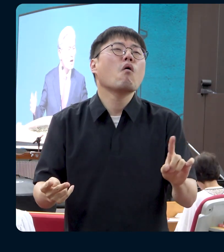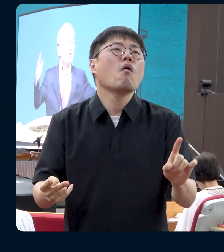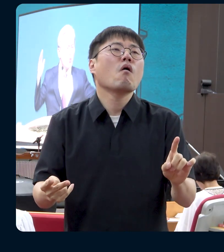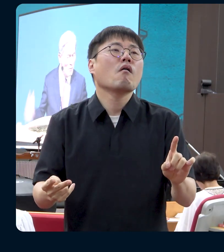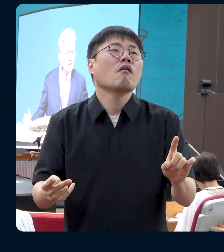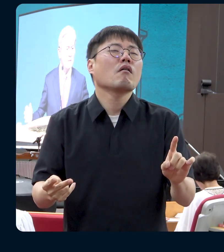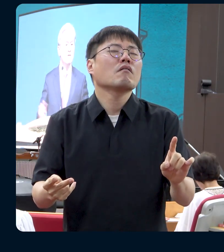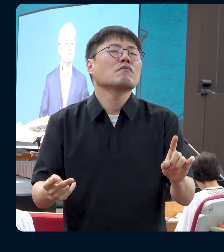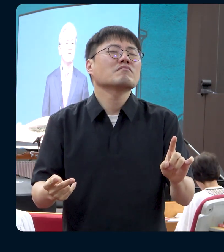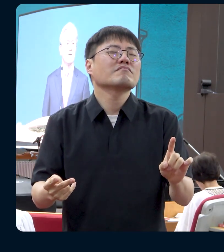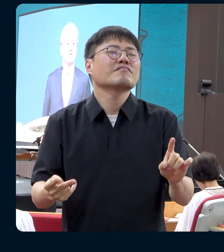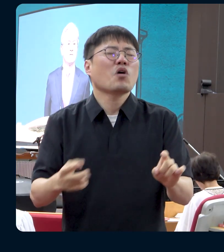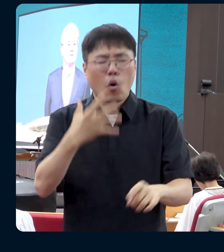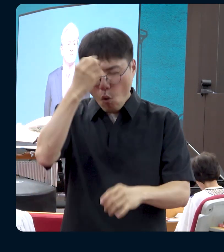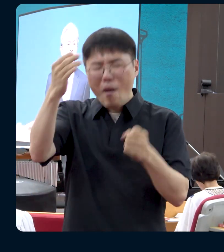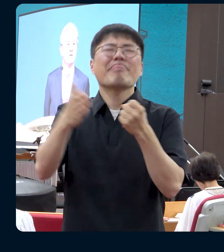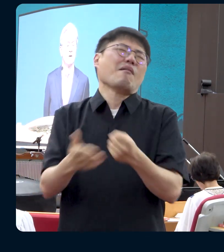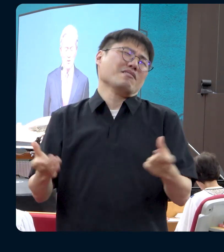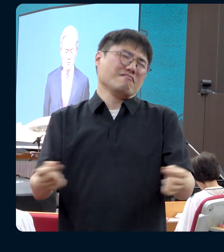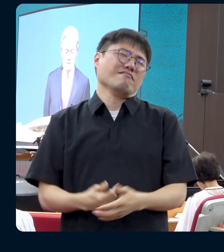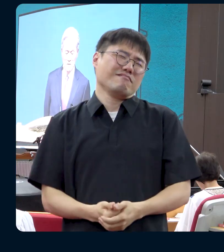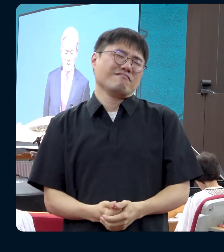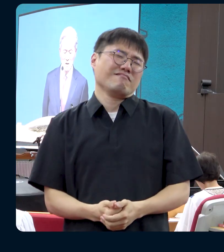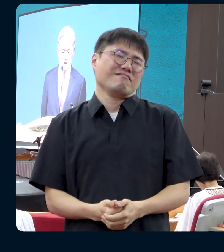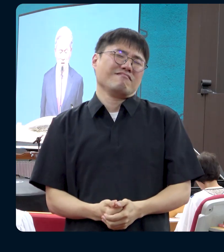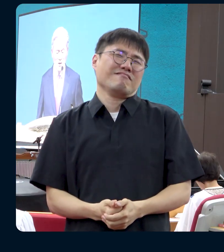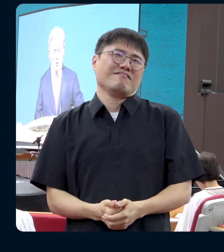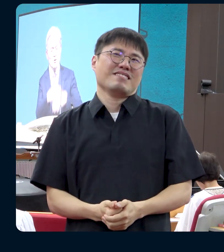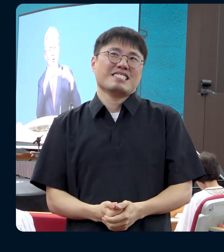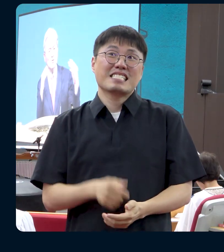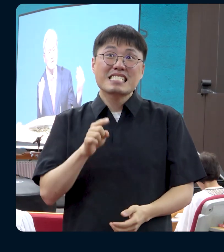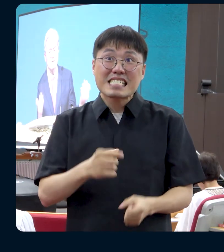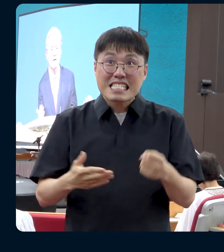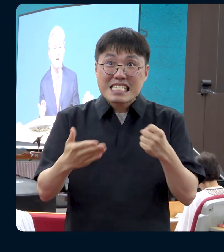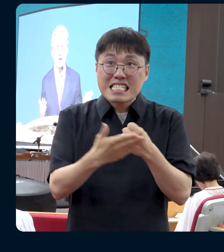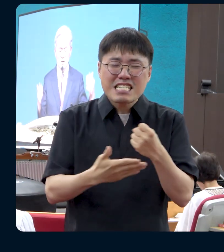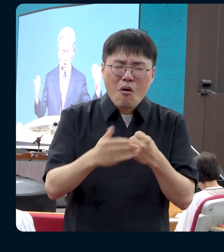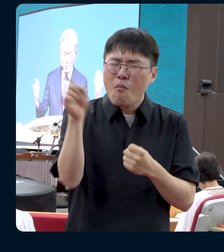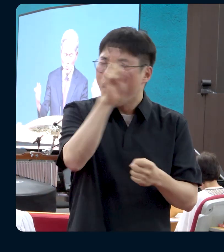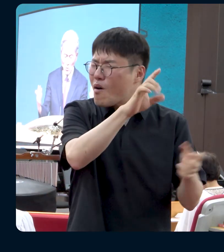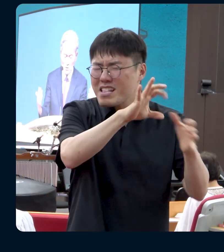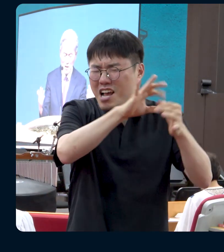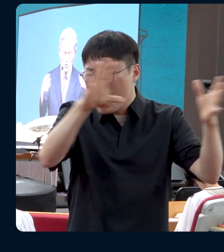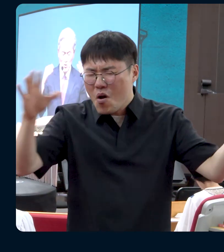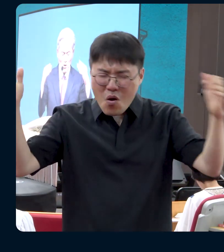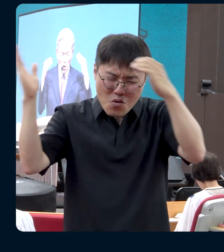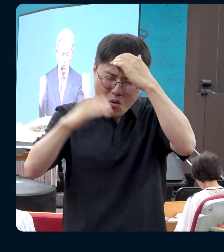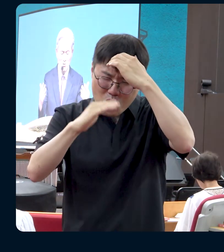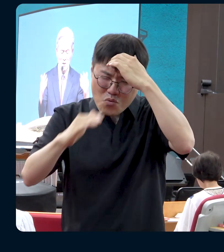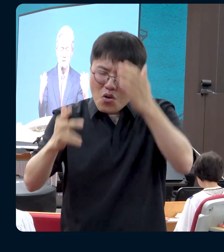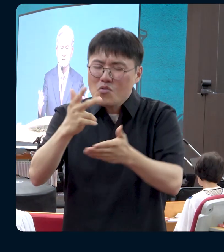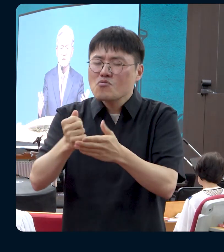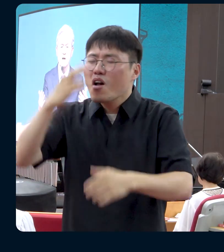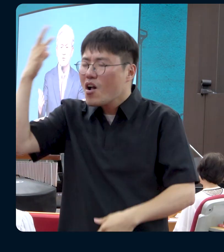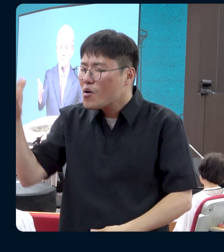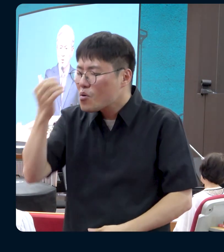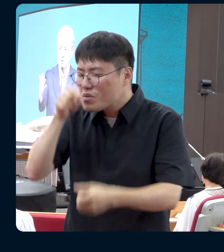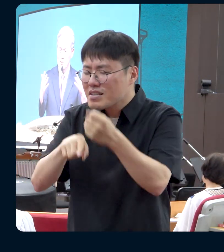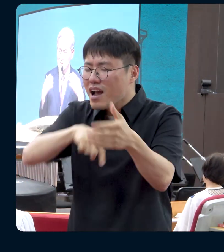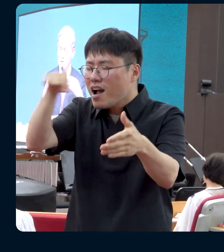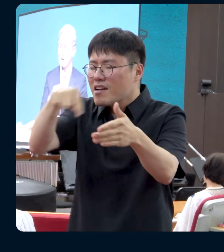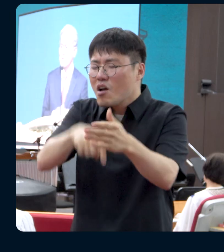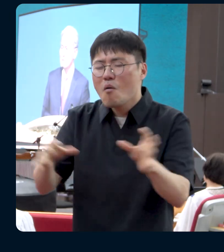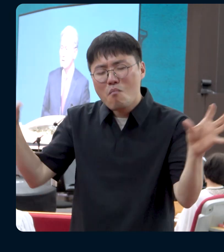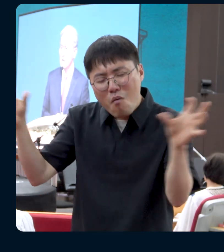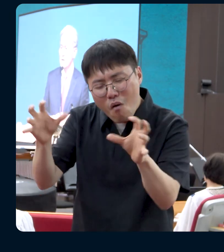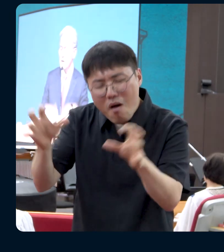없이 뭐 때문에? 교만 때문에 그런 거예요. 여러분, 그 내용이 어떠하든 간에 성도들이 주의 거룩한 뜻 가운데